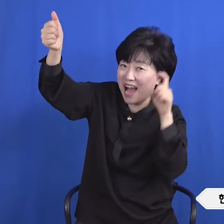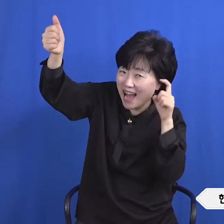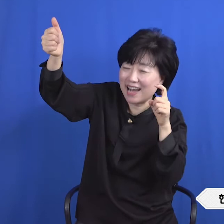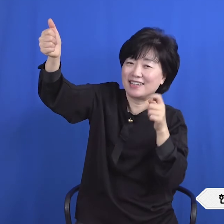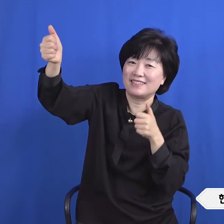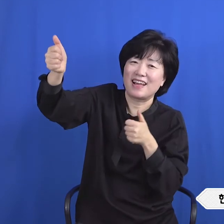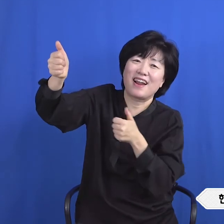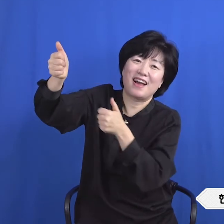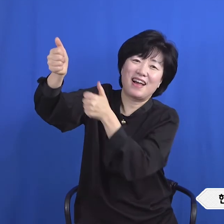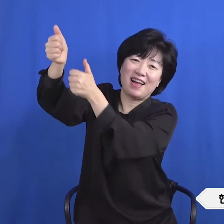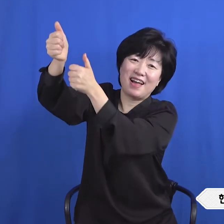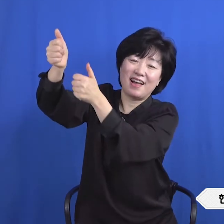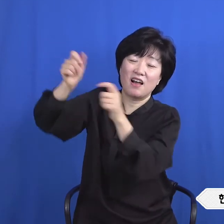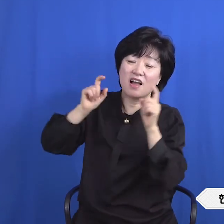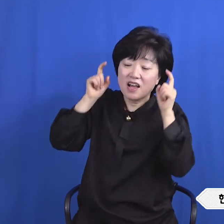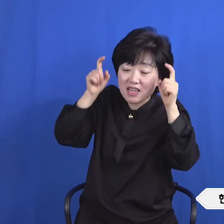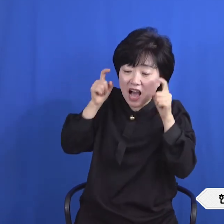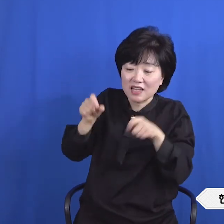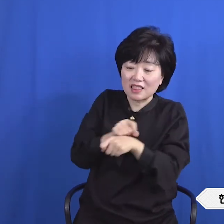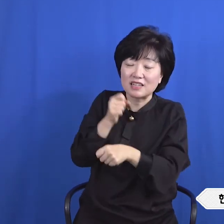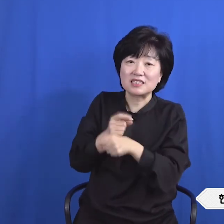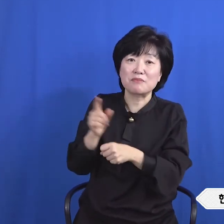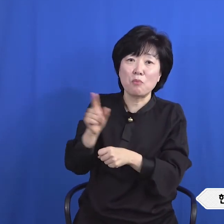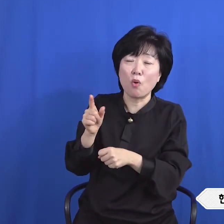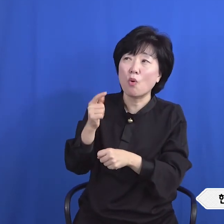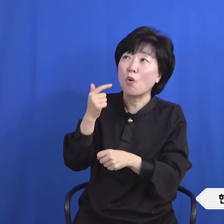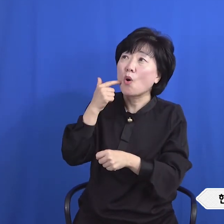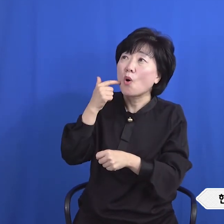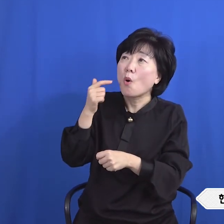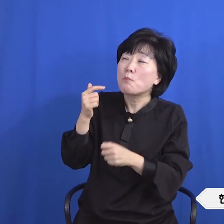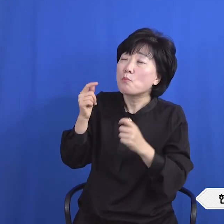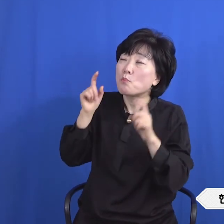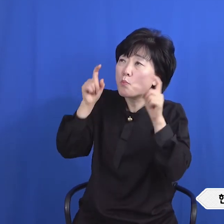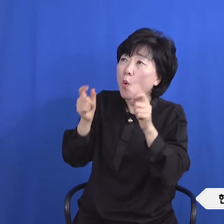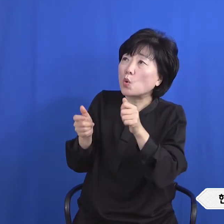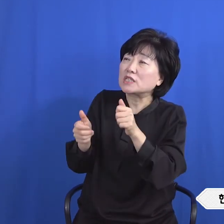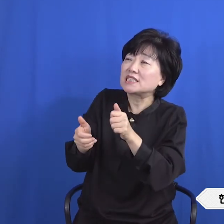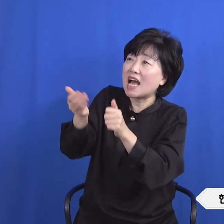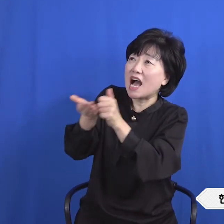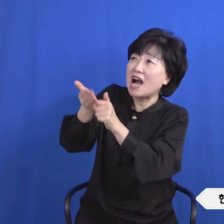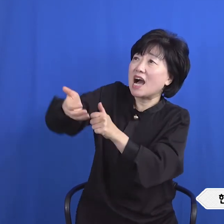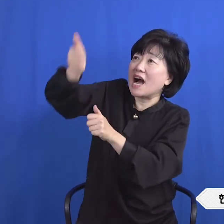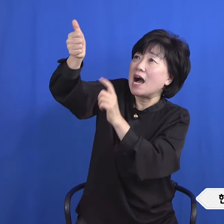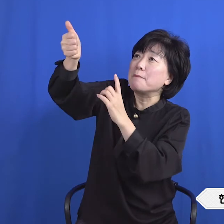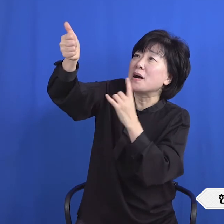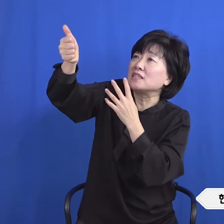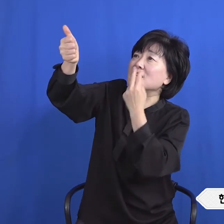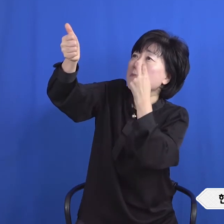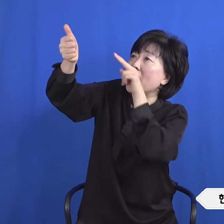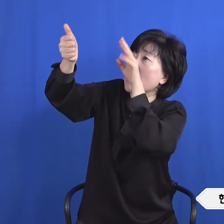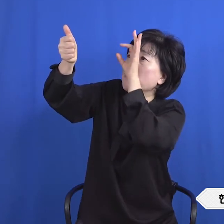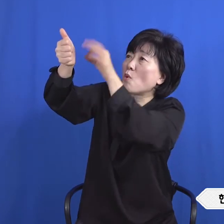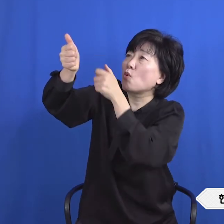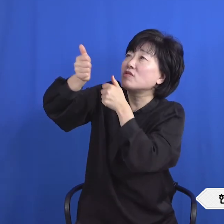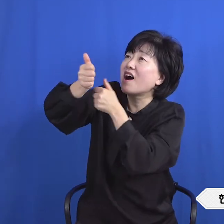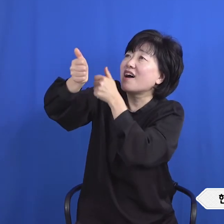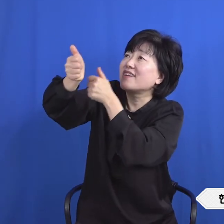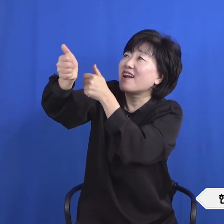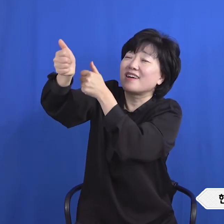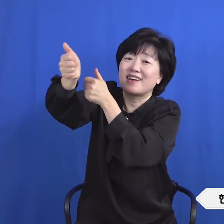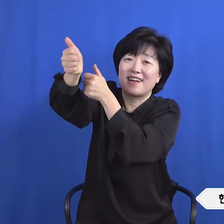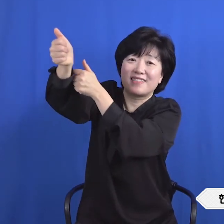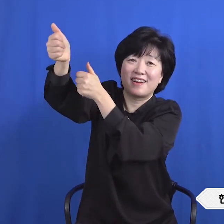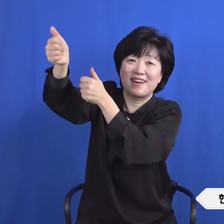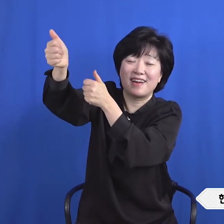않습니까? 양의 특징은 목자만을 의지하고 바라보고 나아가는 것이죠.